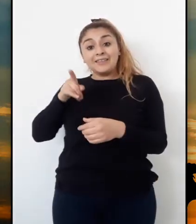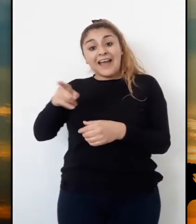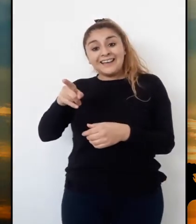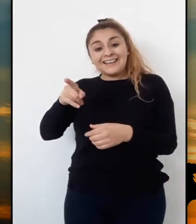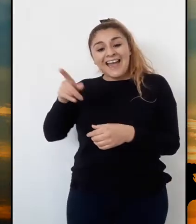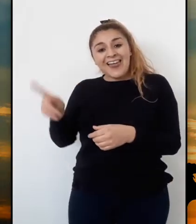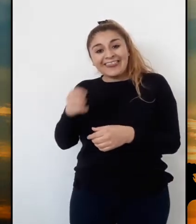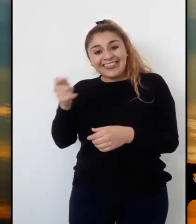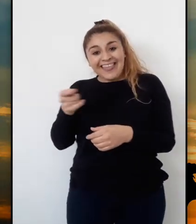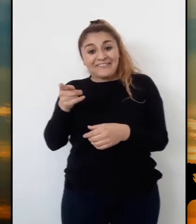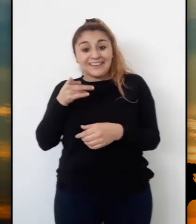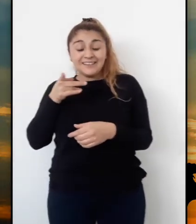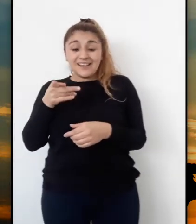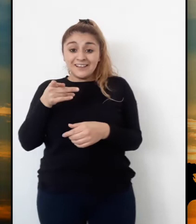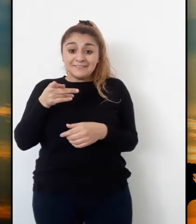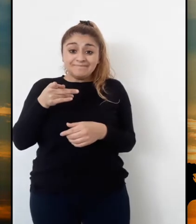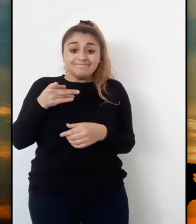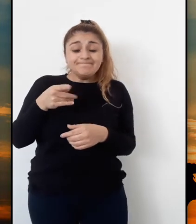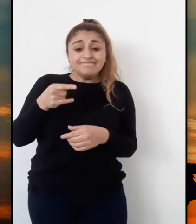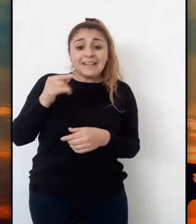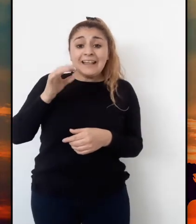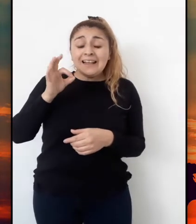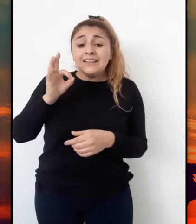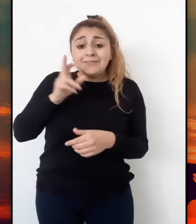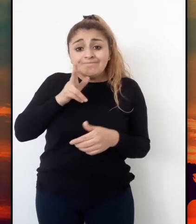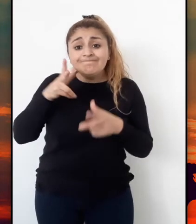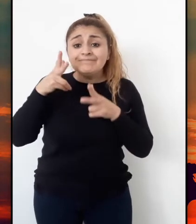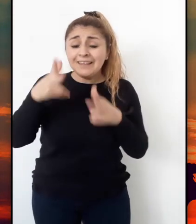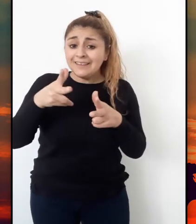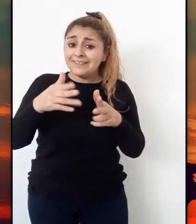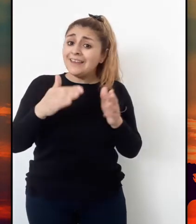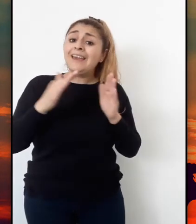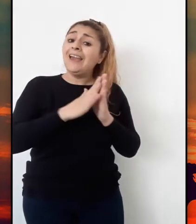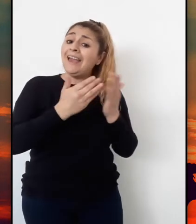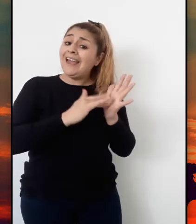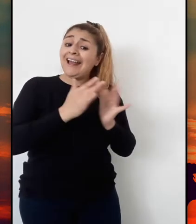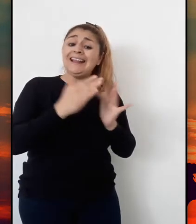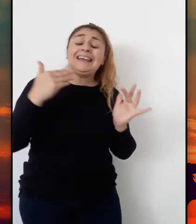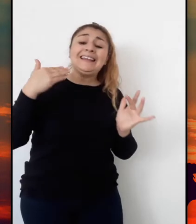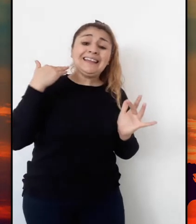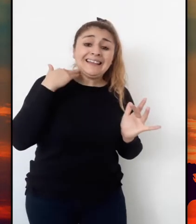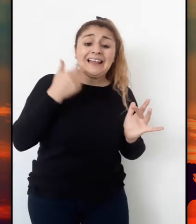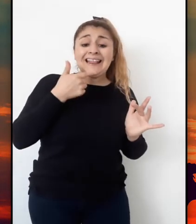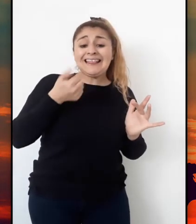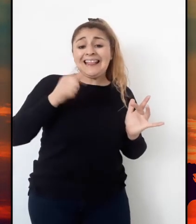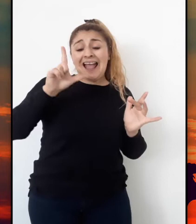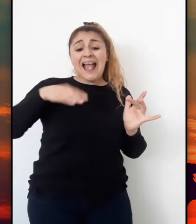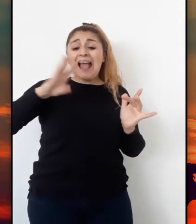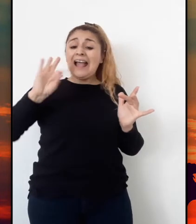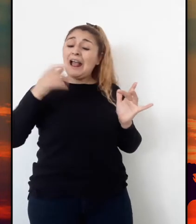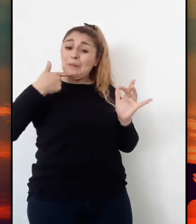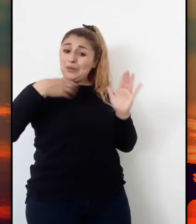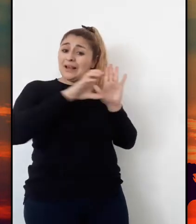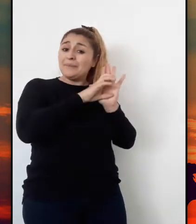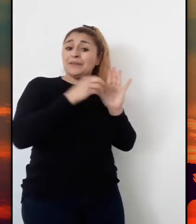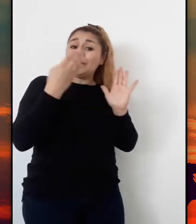David dit au psaume 4, verset 6. David dice en Salmos, capítulo 4, versículo 6.